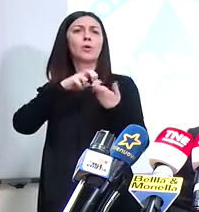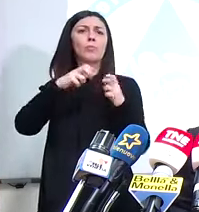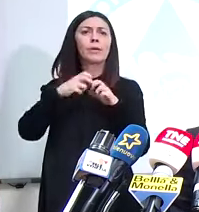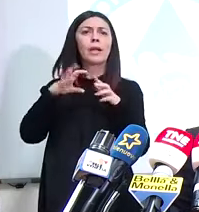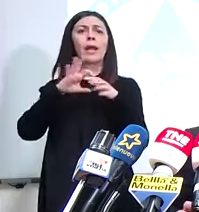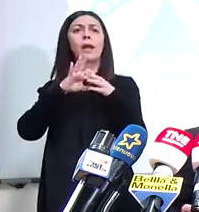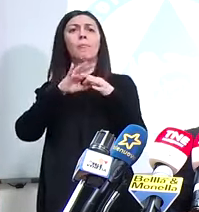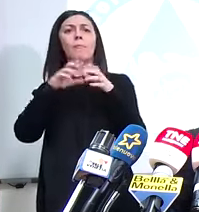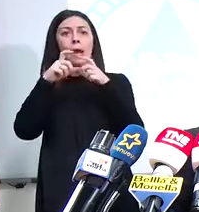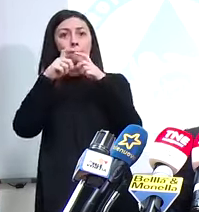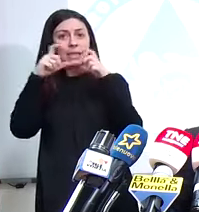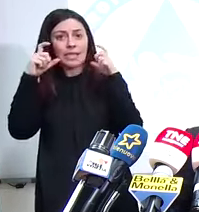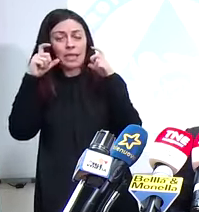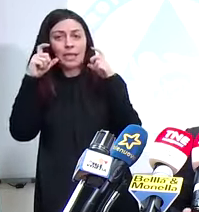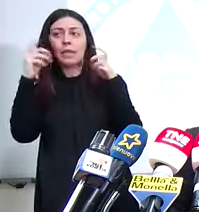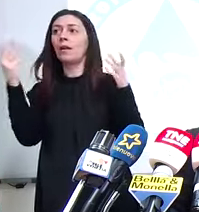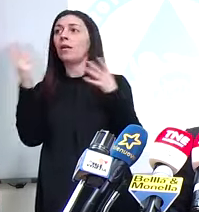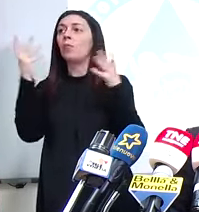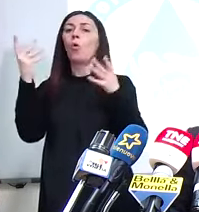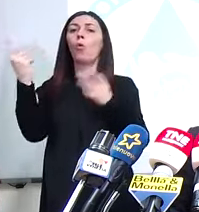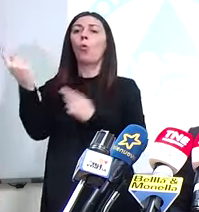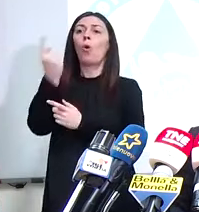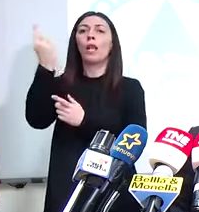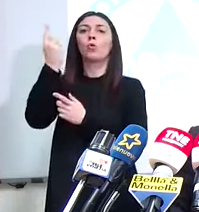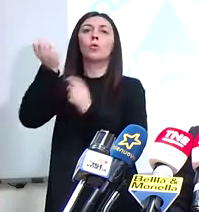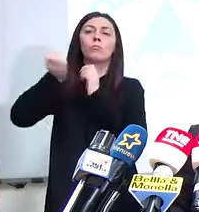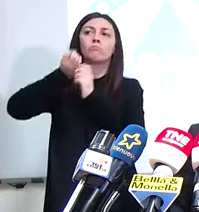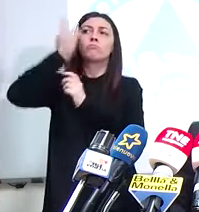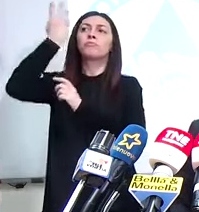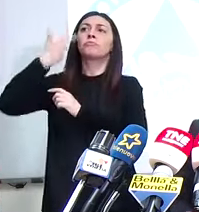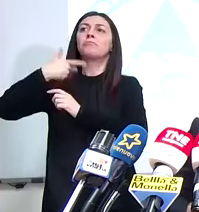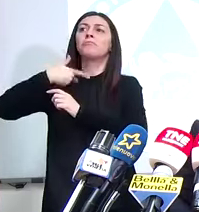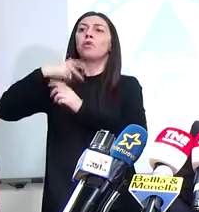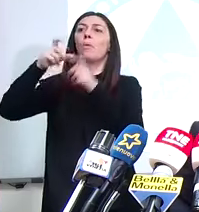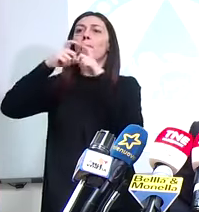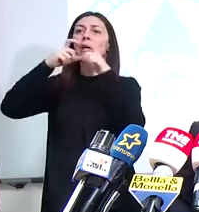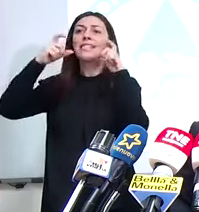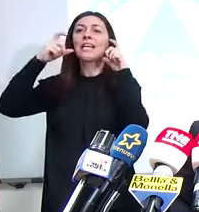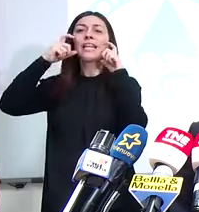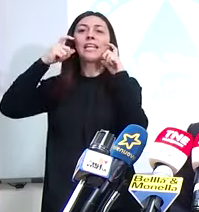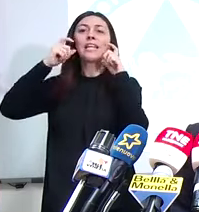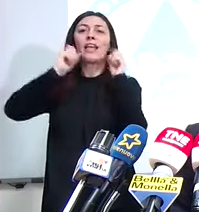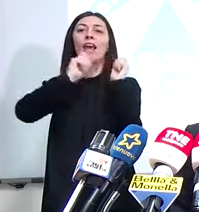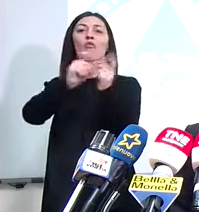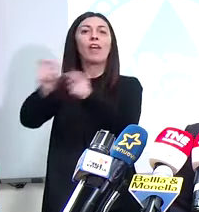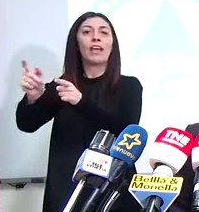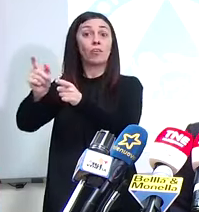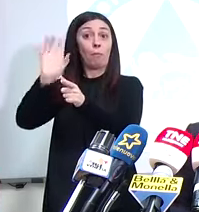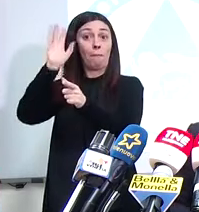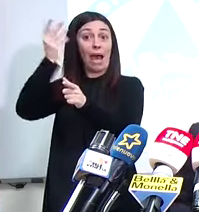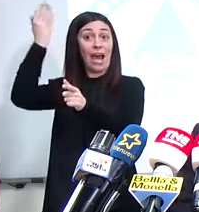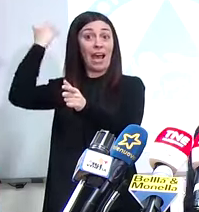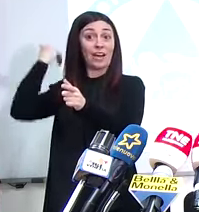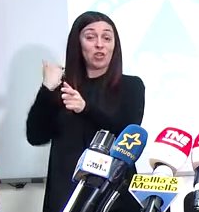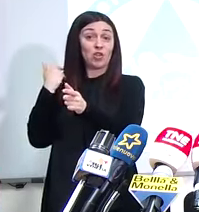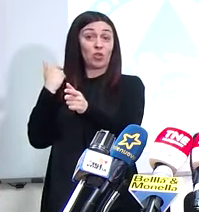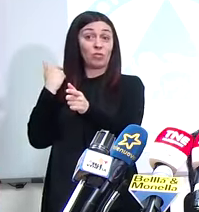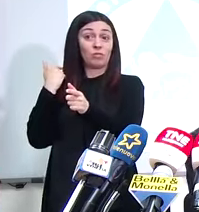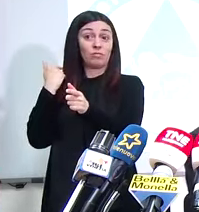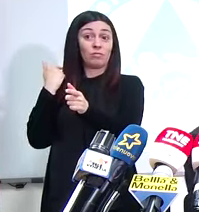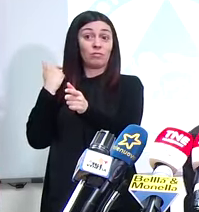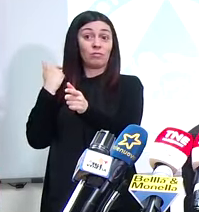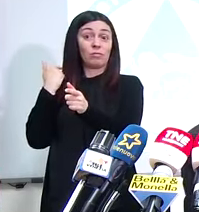se c'è qualche d'uno che ha cementato venditori mascherine a marzo non aveva né arte né parte guarda caso poi magari